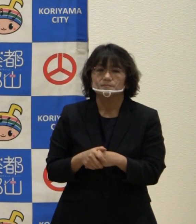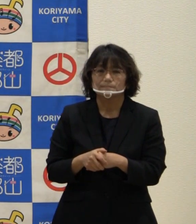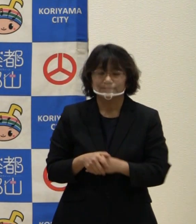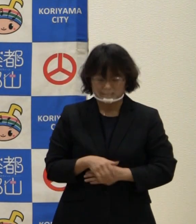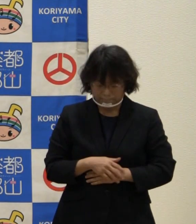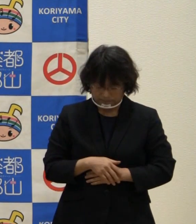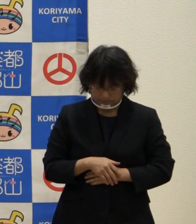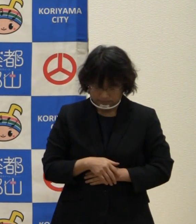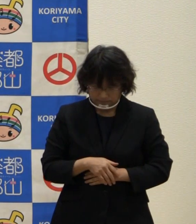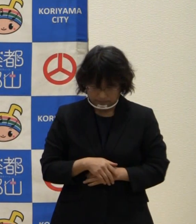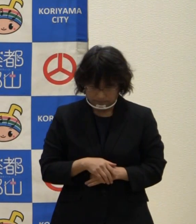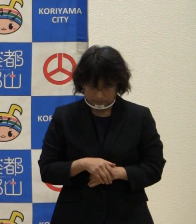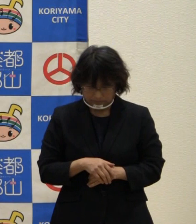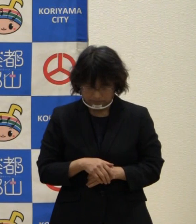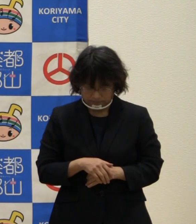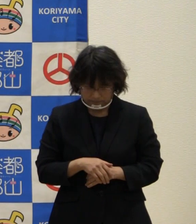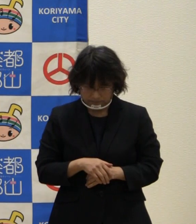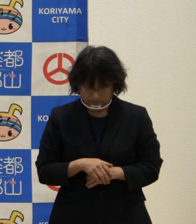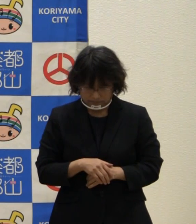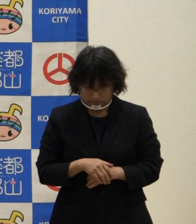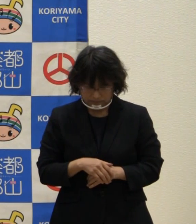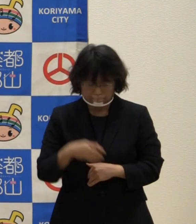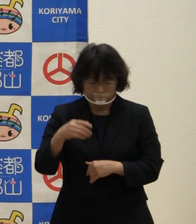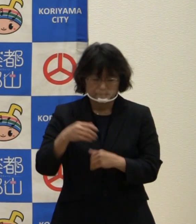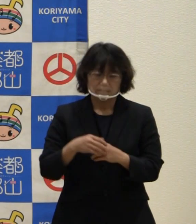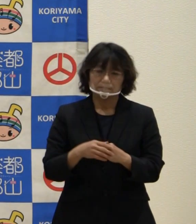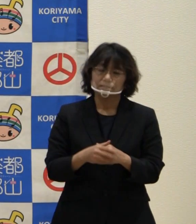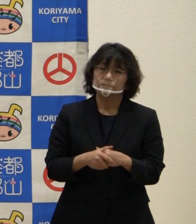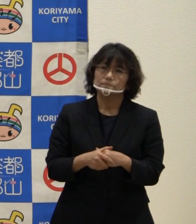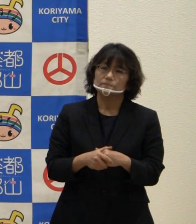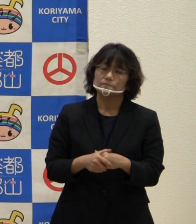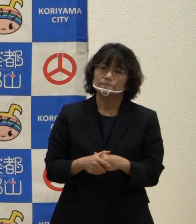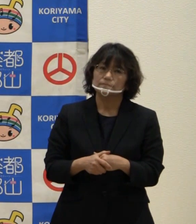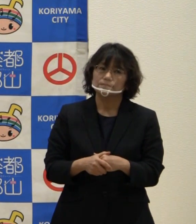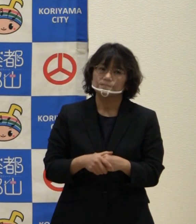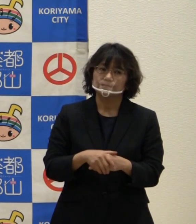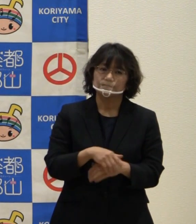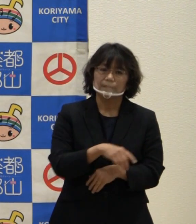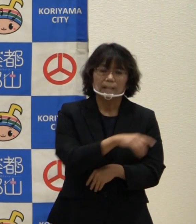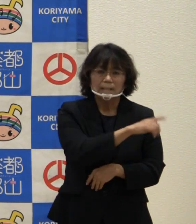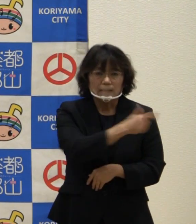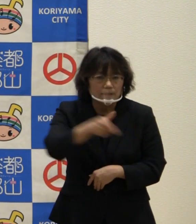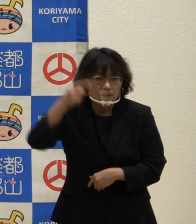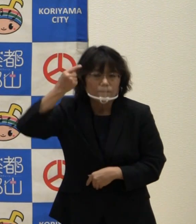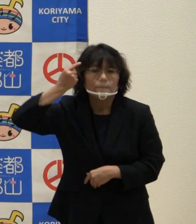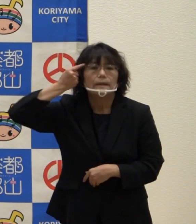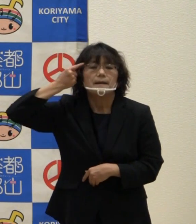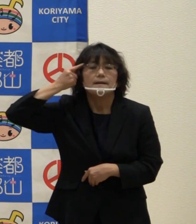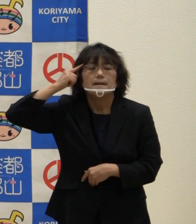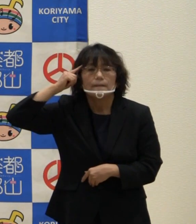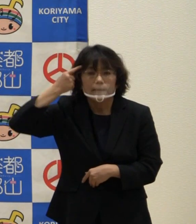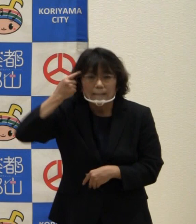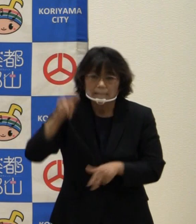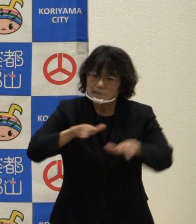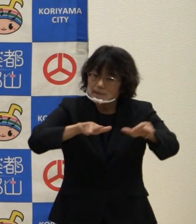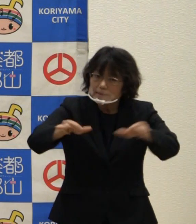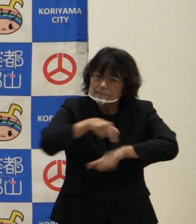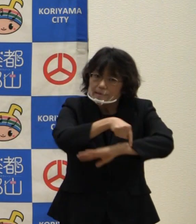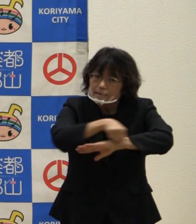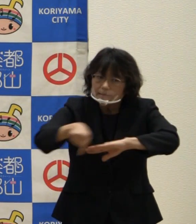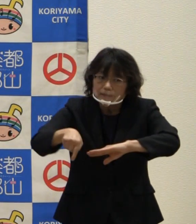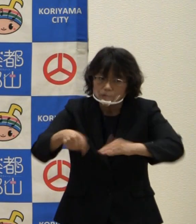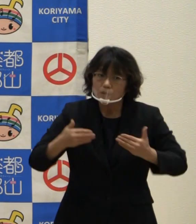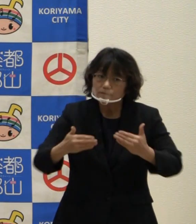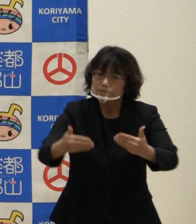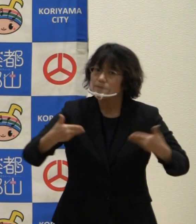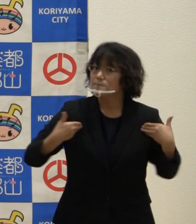権、事項を懸念でございますから、そこを十分配慮したですね、政策を打たなきゃいかんの